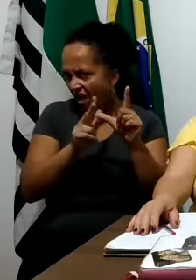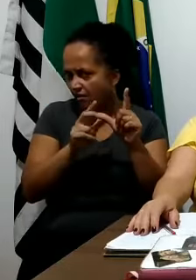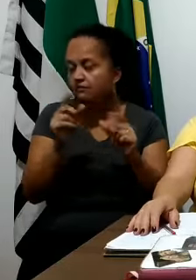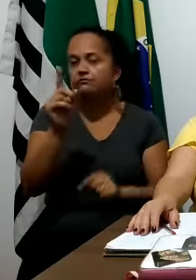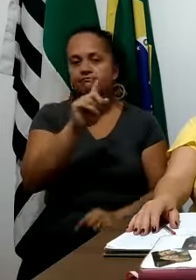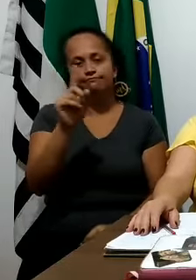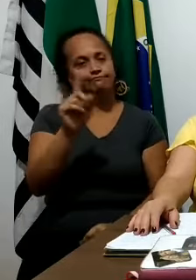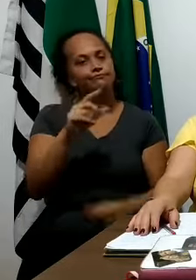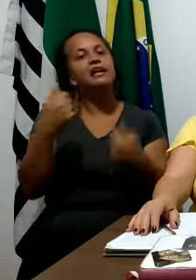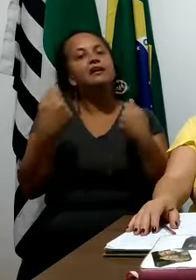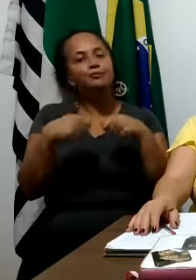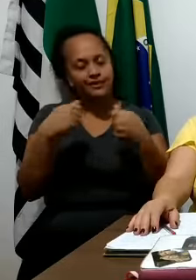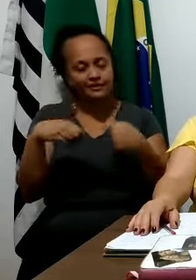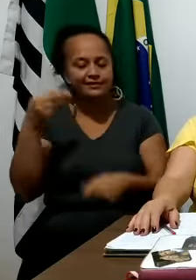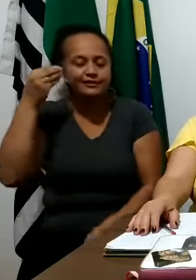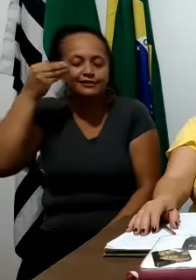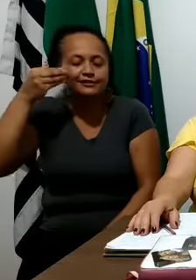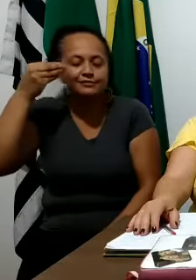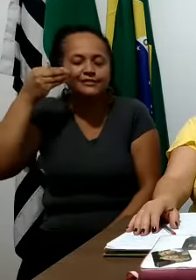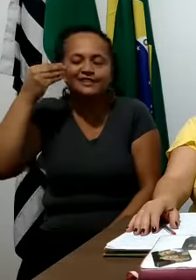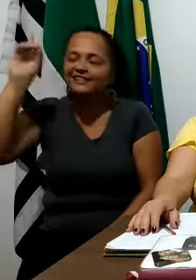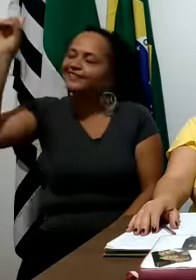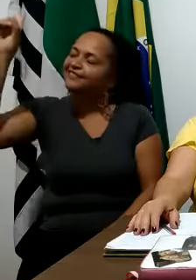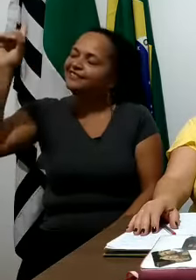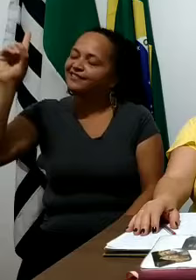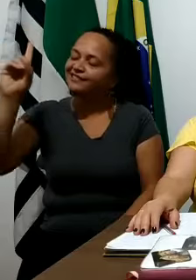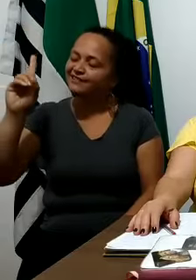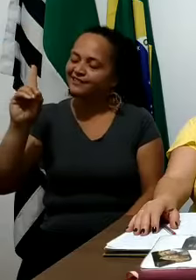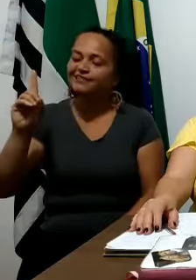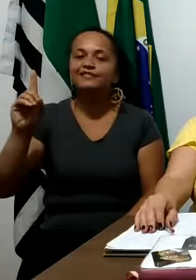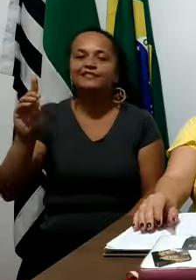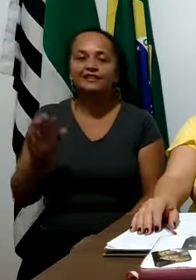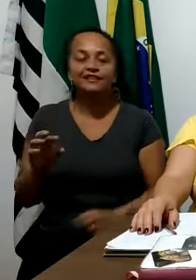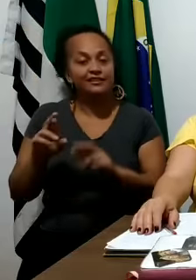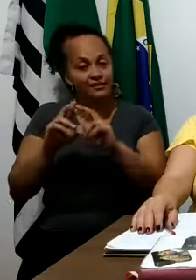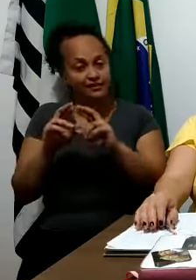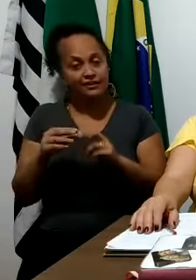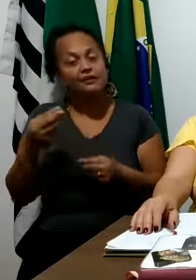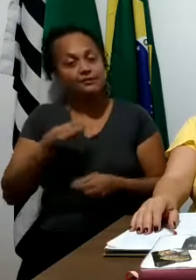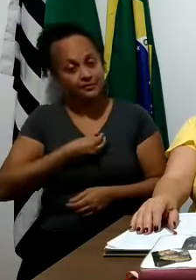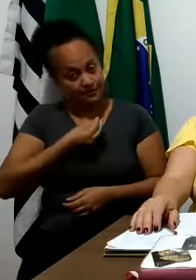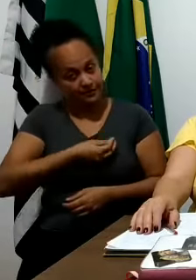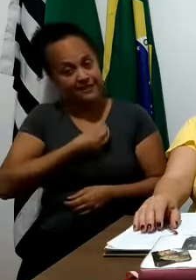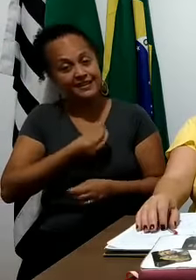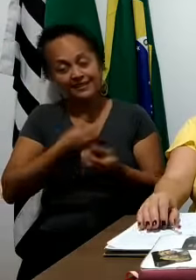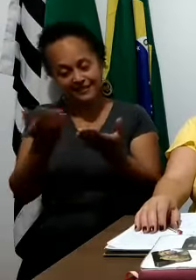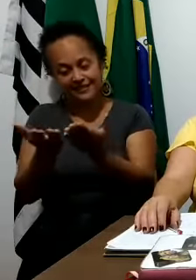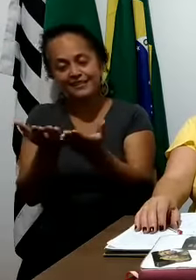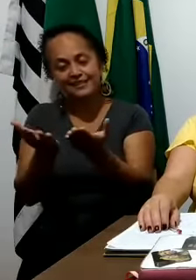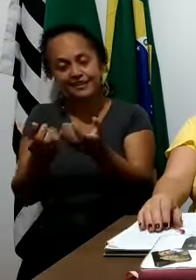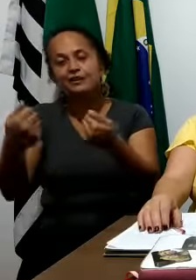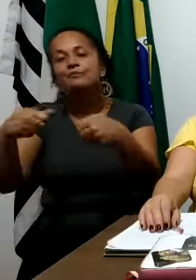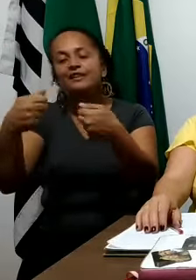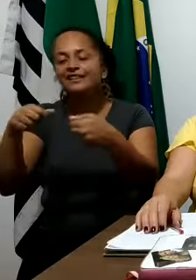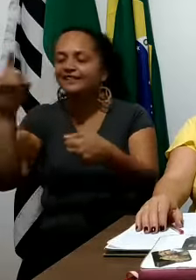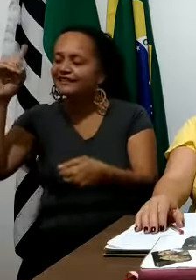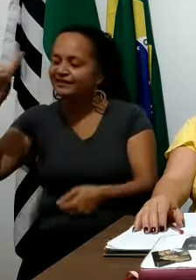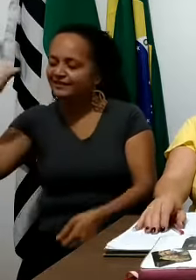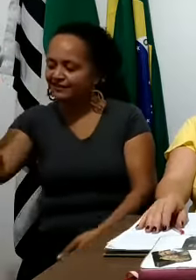com Deus. Essa que faz toda a diferença na vida cristã, não é isso? E aí a gente também fala